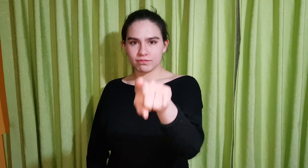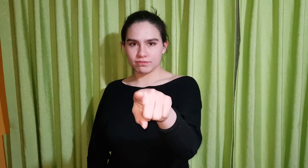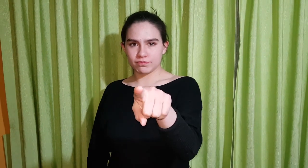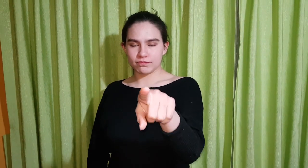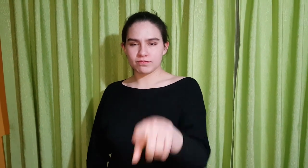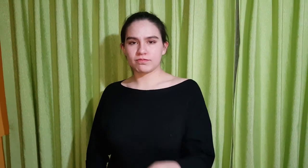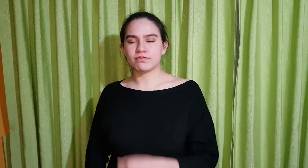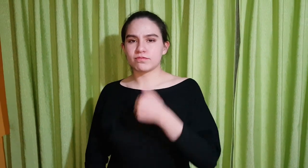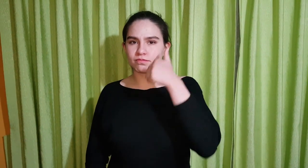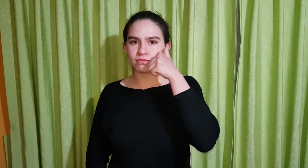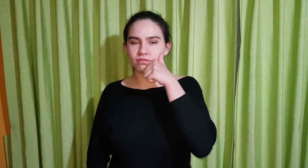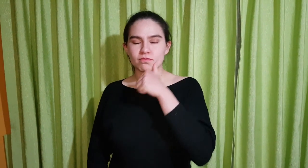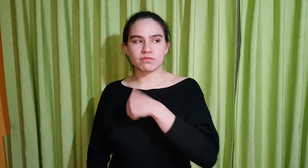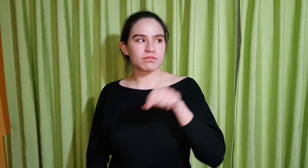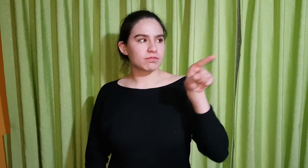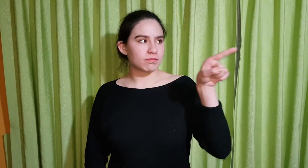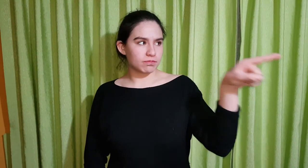Tú, ella,